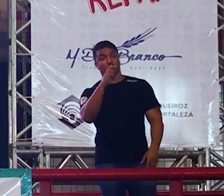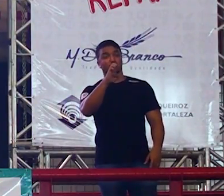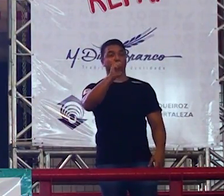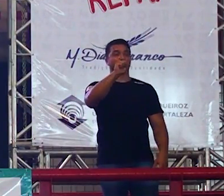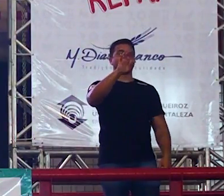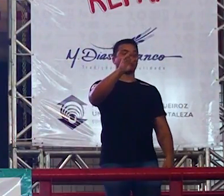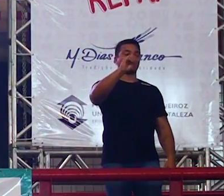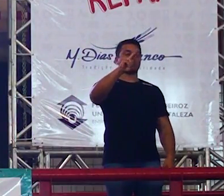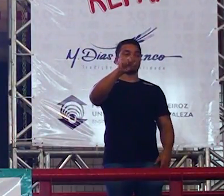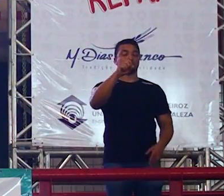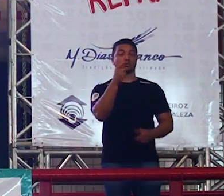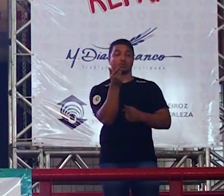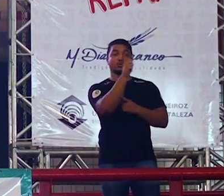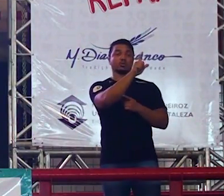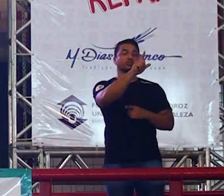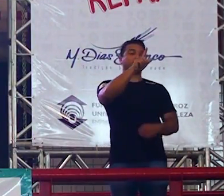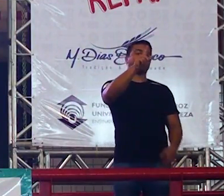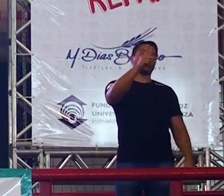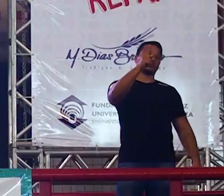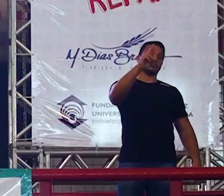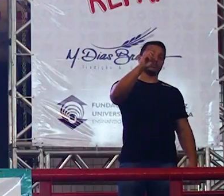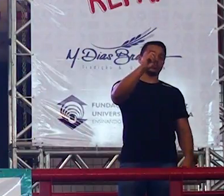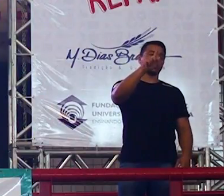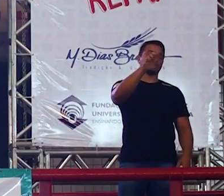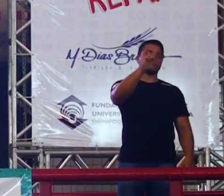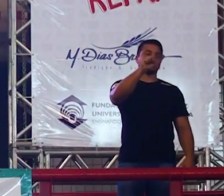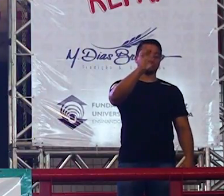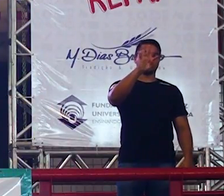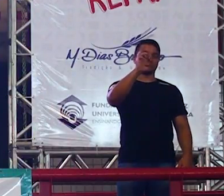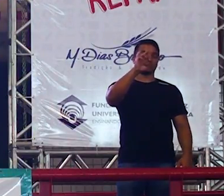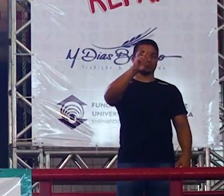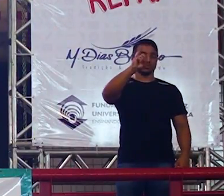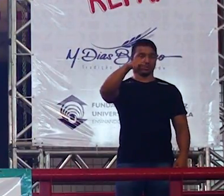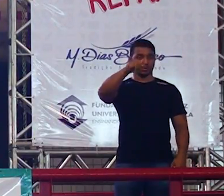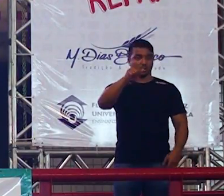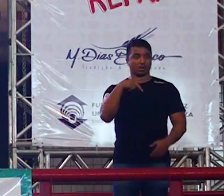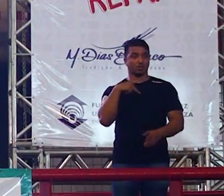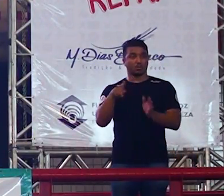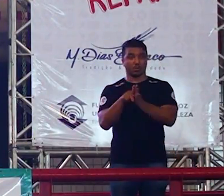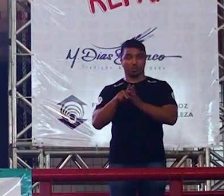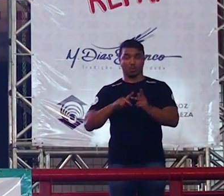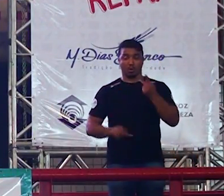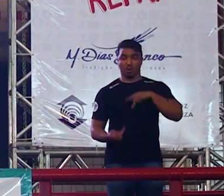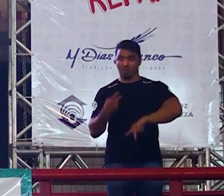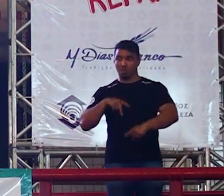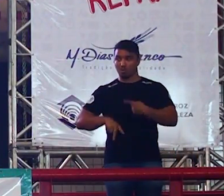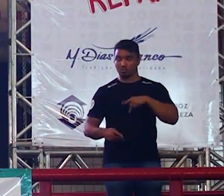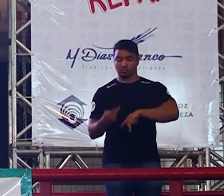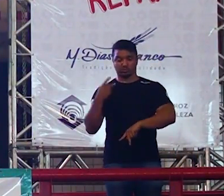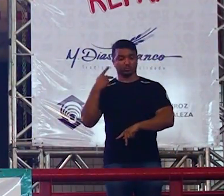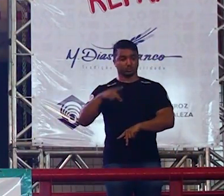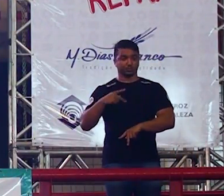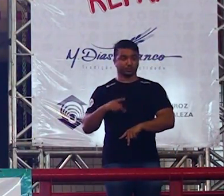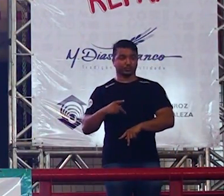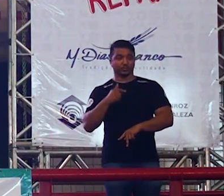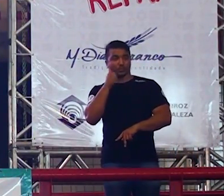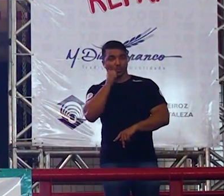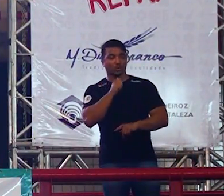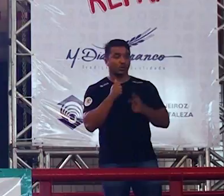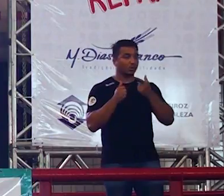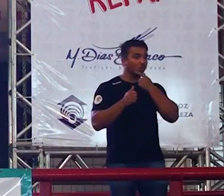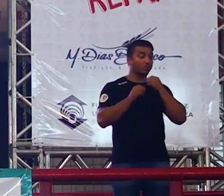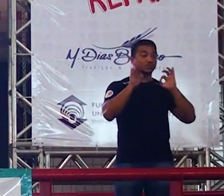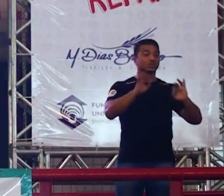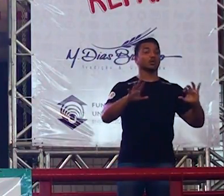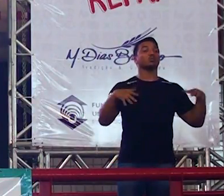e a progesterona. Ok? E aí, a opção correta, não tem para onde correr. A opção correta aí é o item